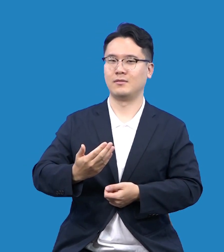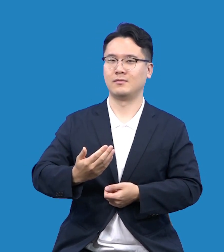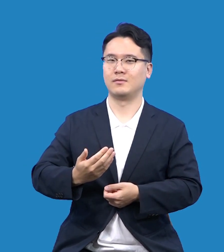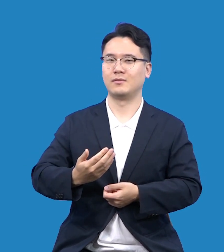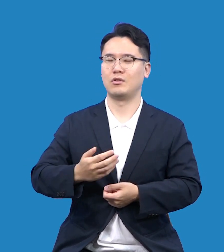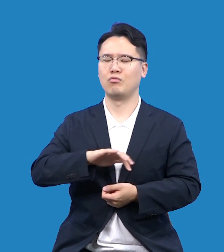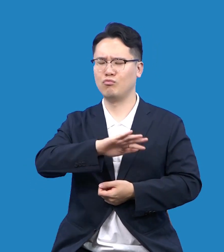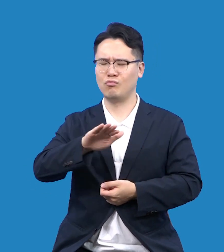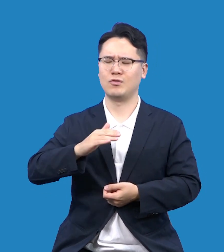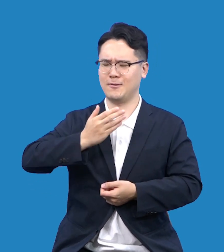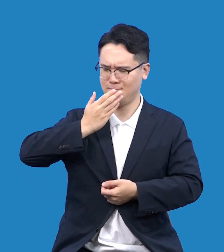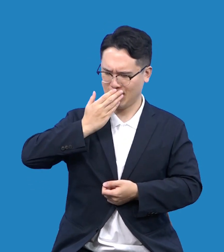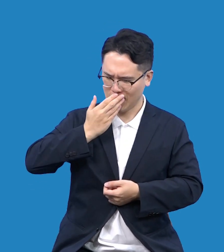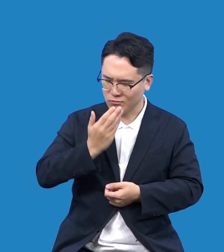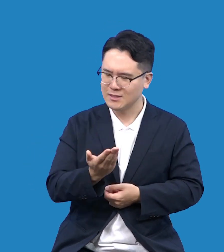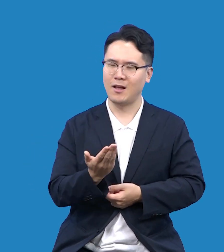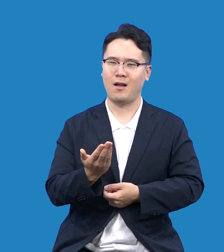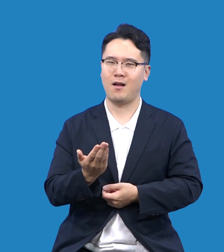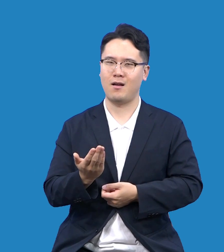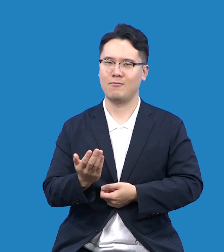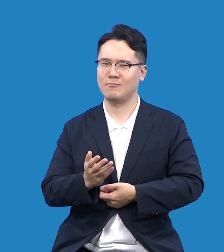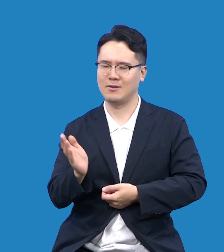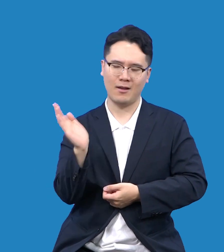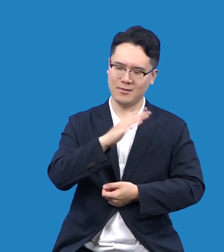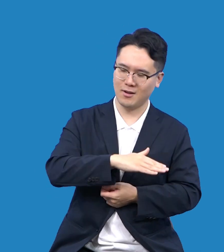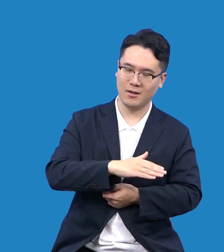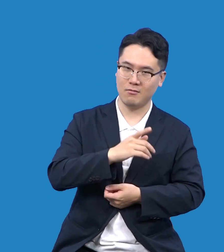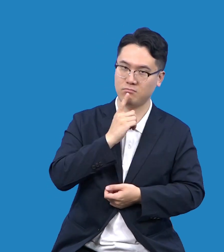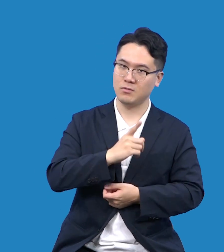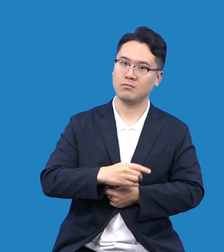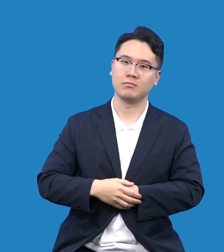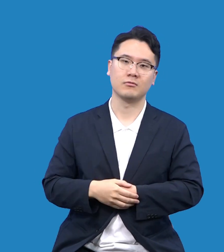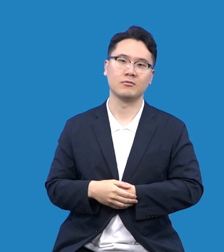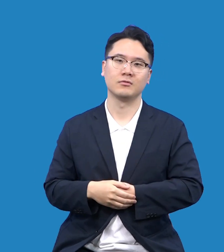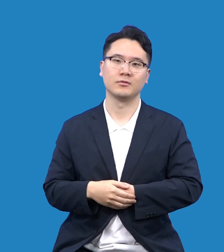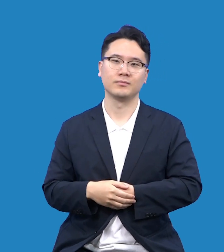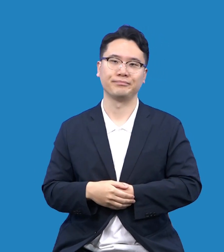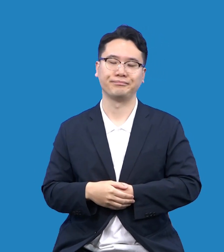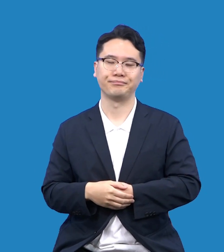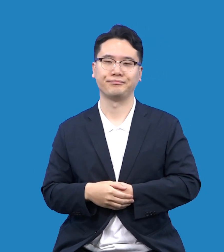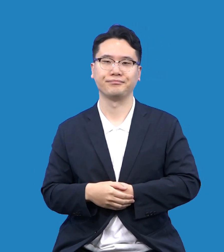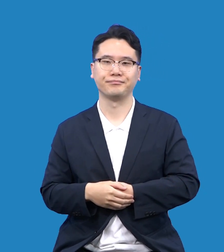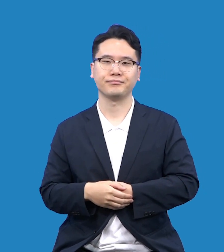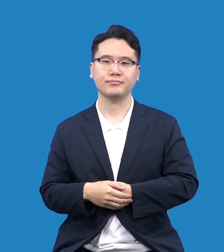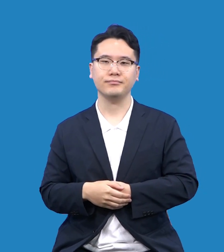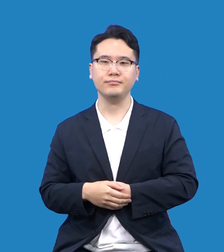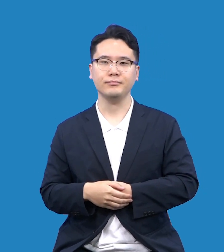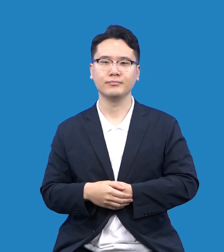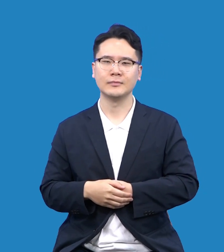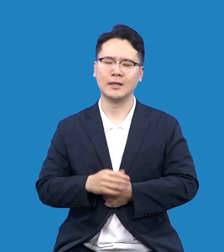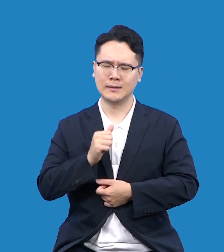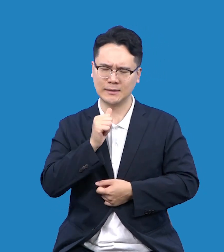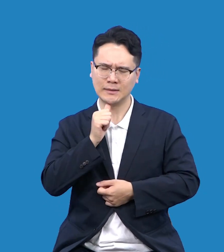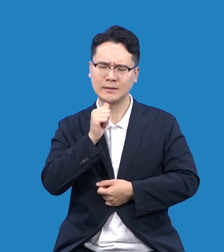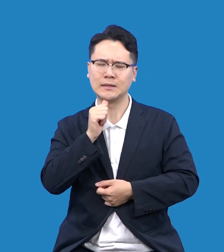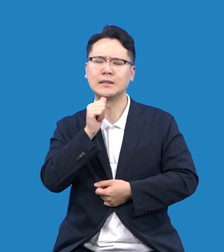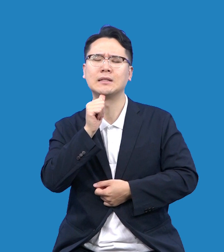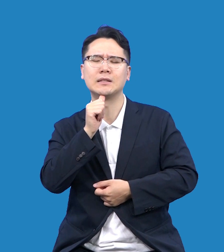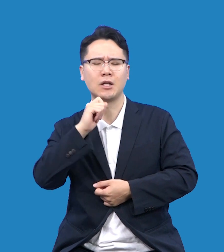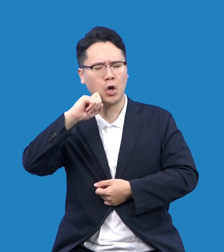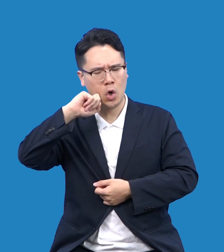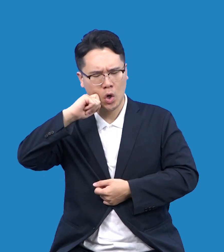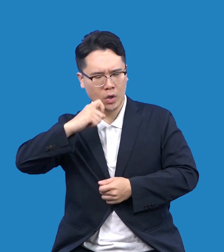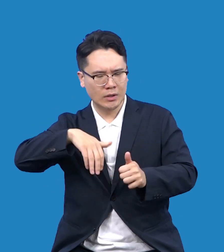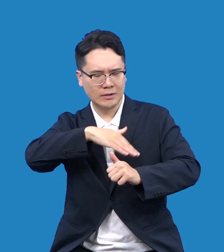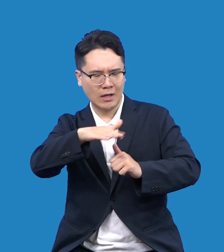우리는 할 수 있다 이 말이에요. We can do it. 지나간 산업화 시대의 가난과 역경을 뚫고 나올 때 우리가